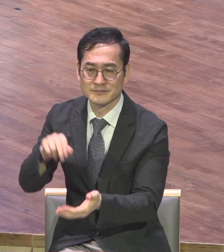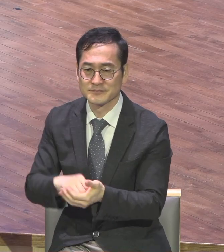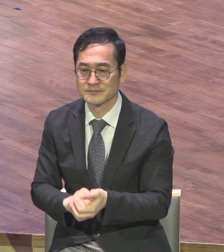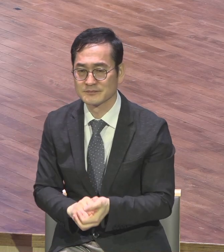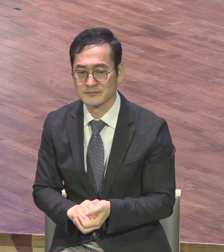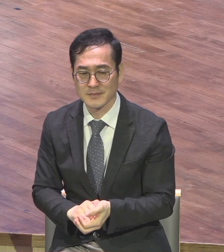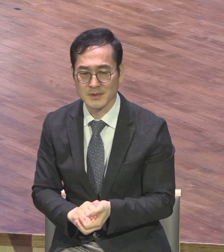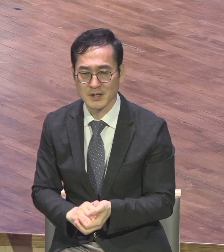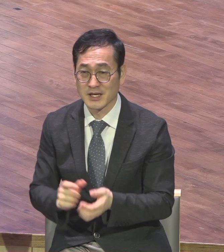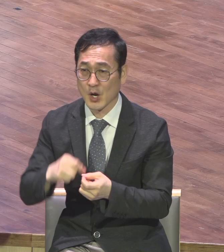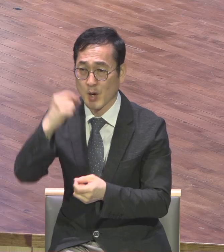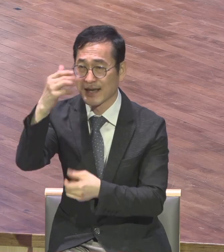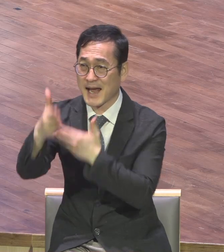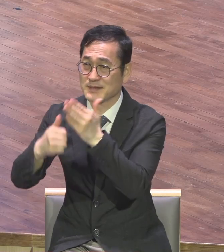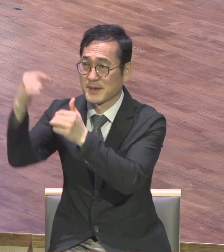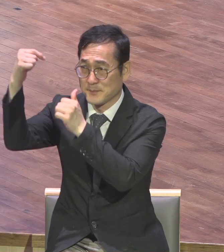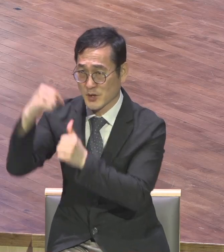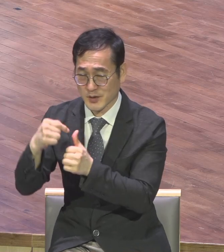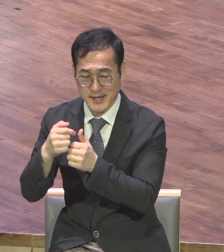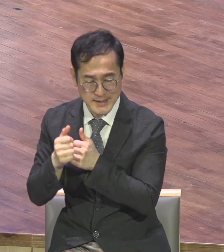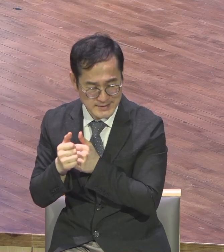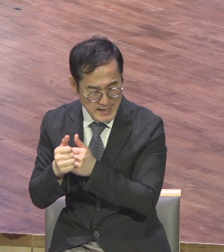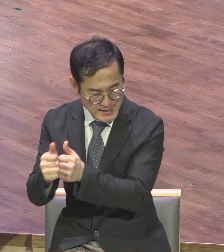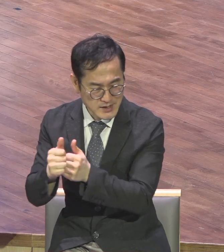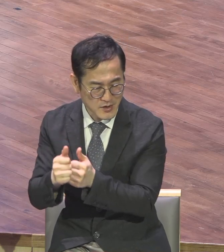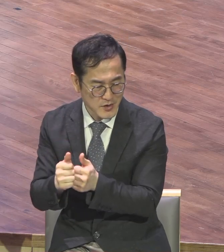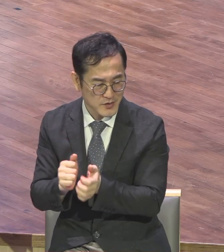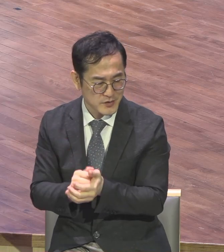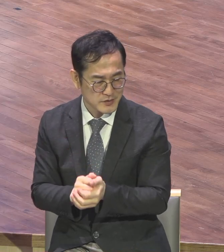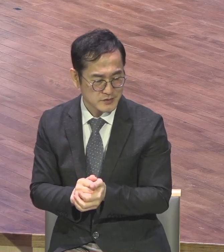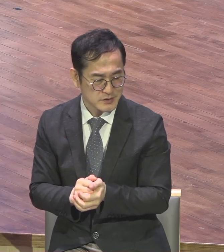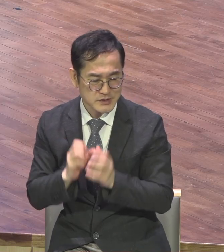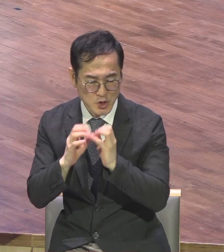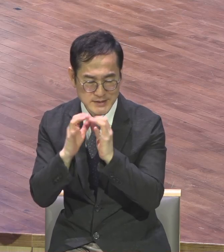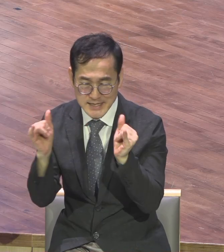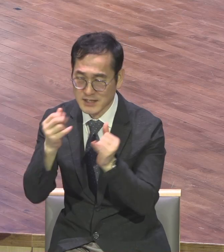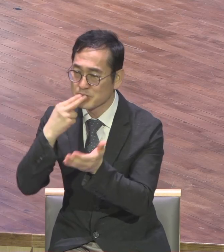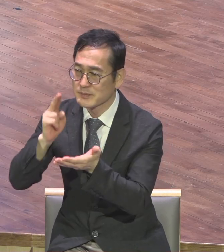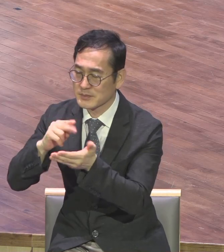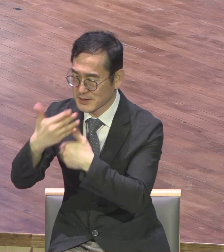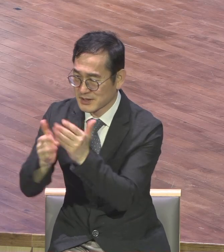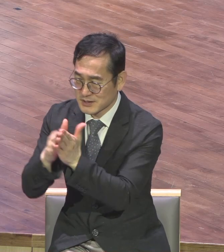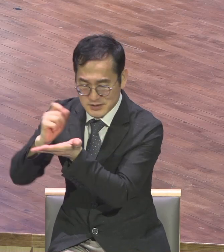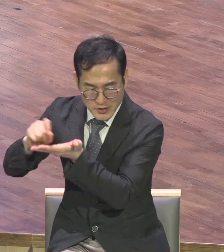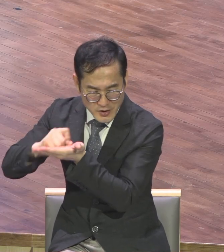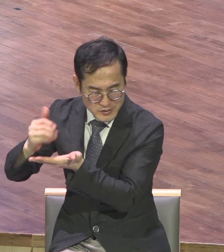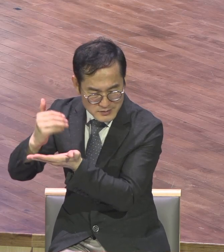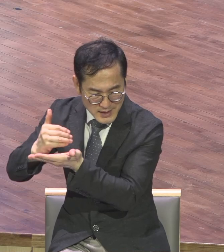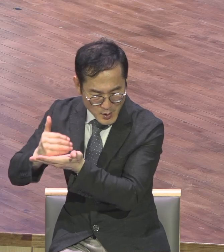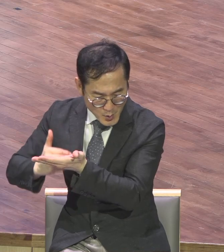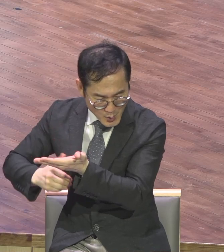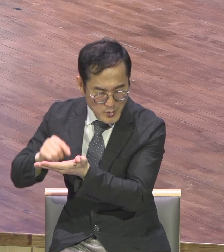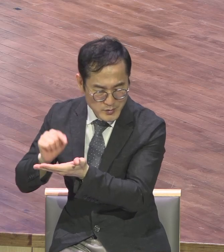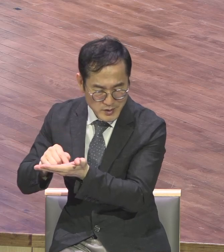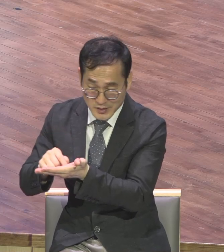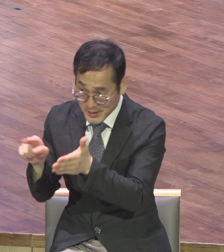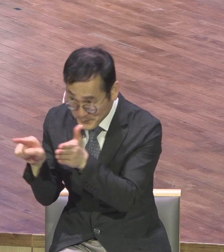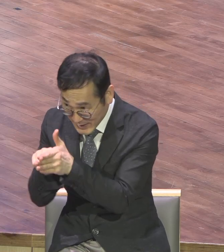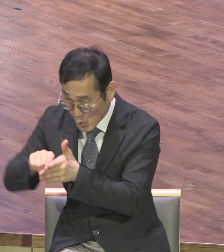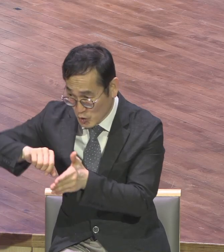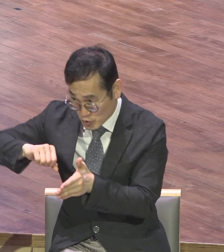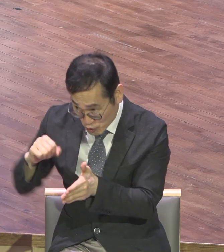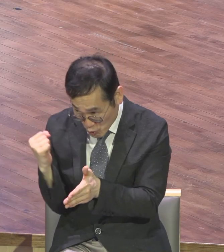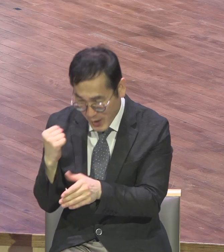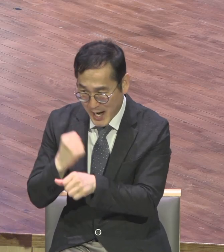하나님의 명을 따라 선지자들의 글로 말미암아 모든 민족이 믿어 순종하게 하시려고 알게 하신 바